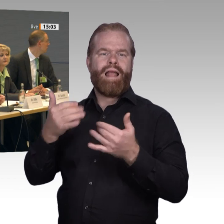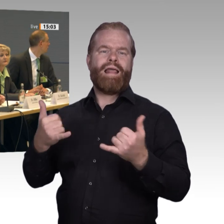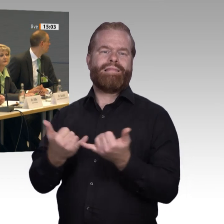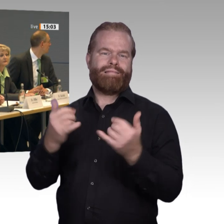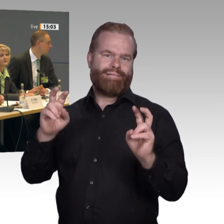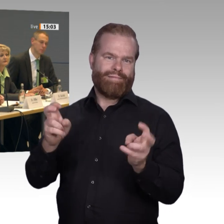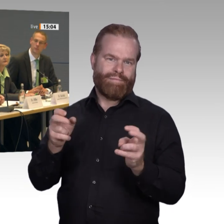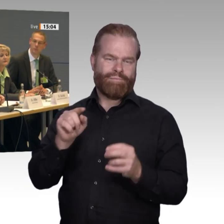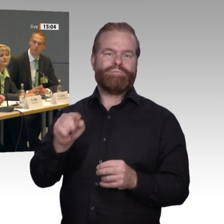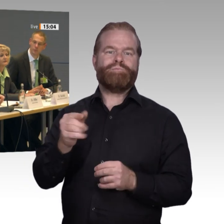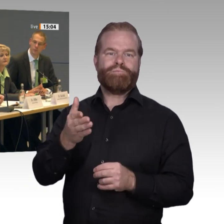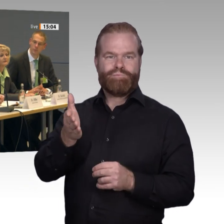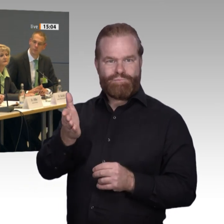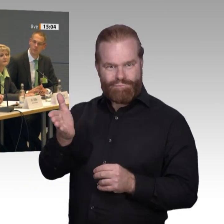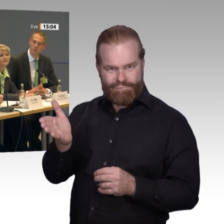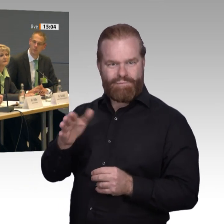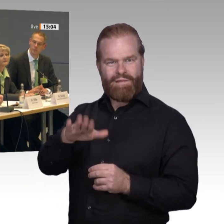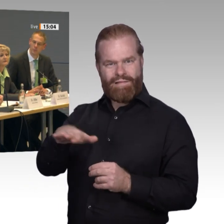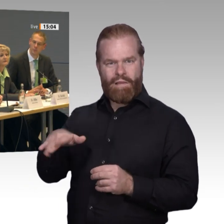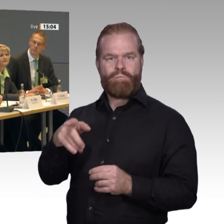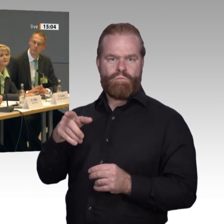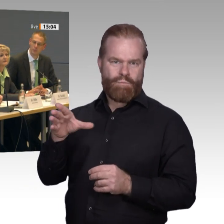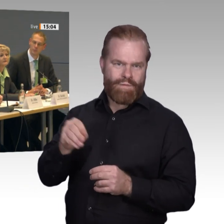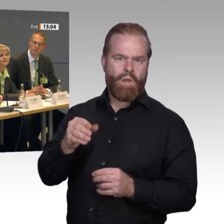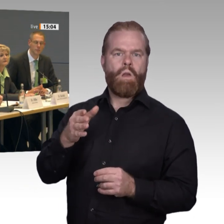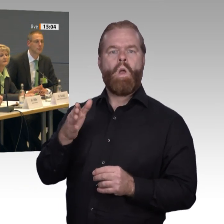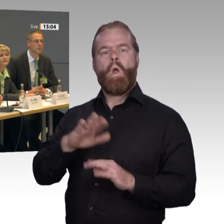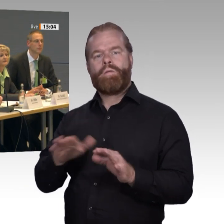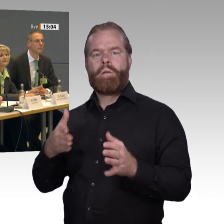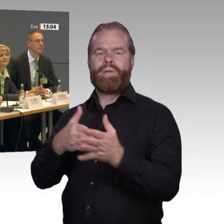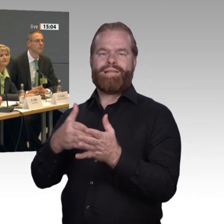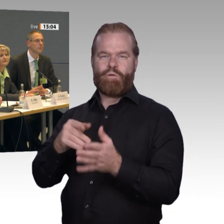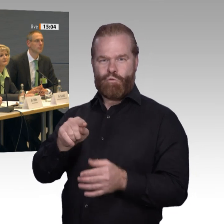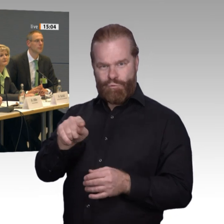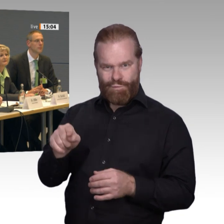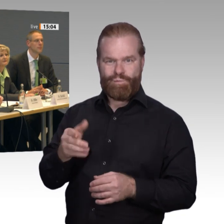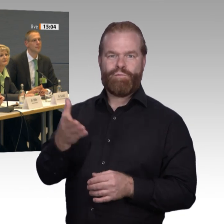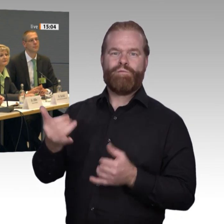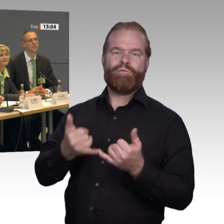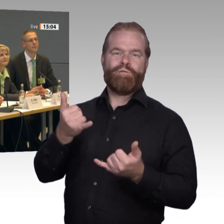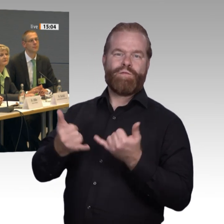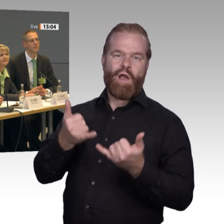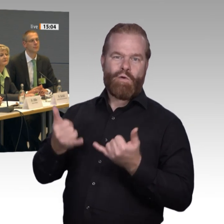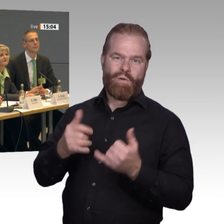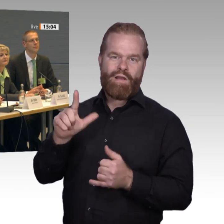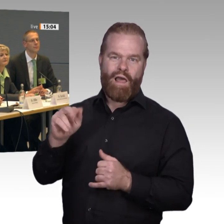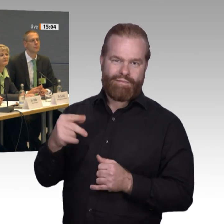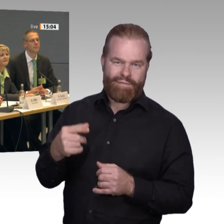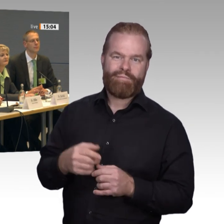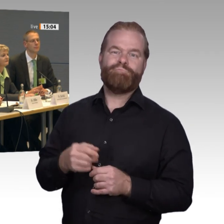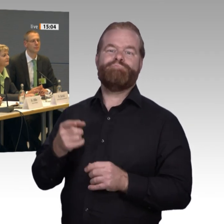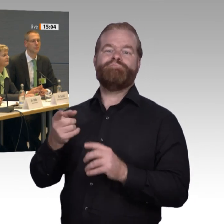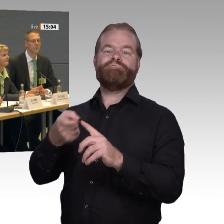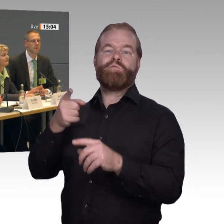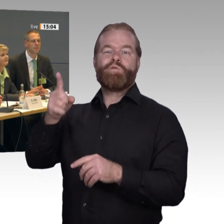Bettina Land. Dankeschön. Vom Deutschen Städtetag Frau Regina Offer. Danke. Vom Deutschen Städte-